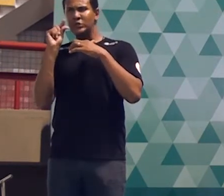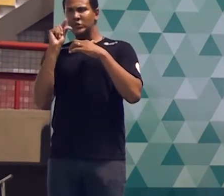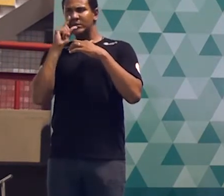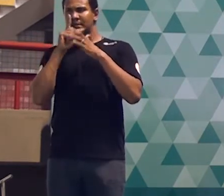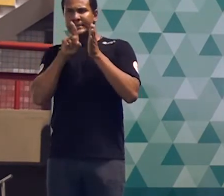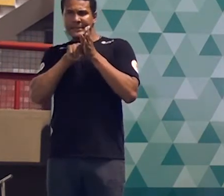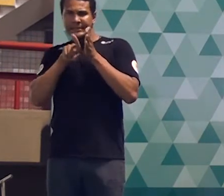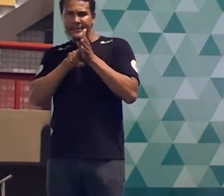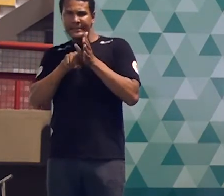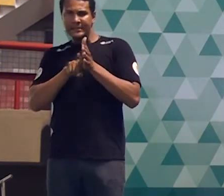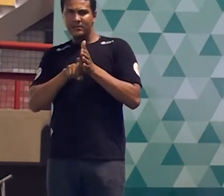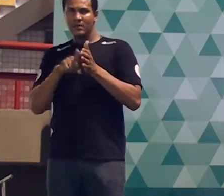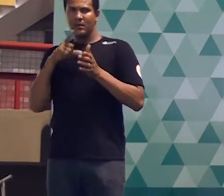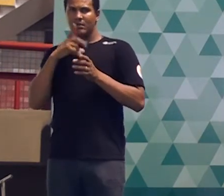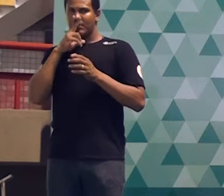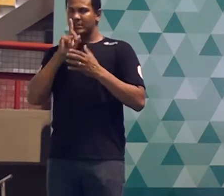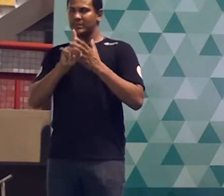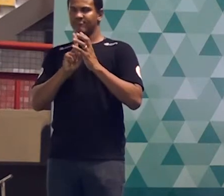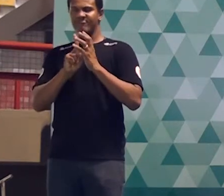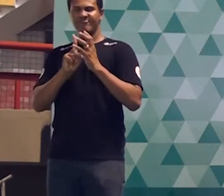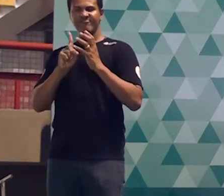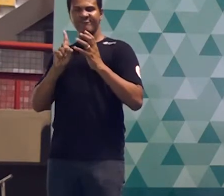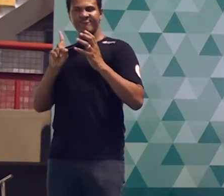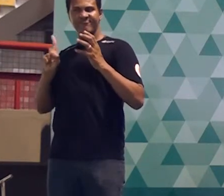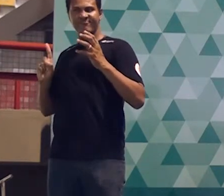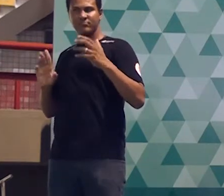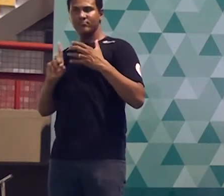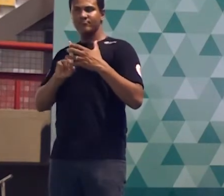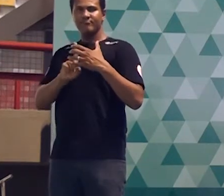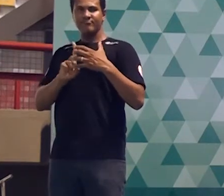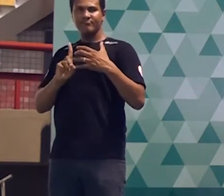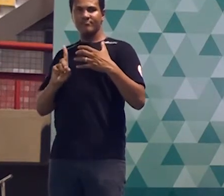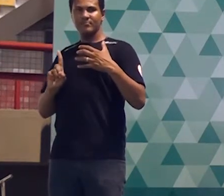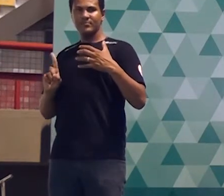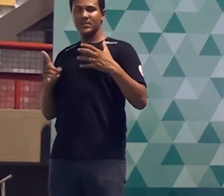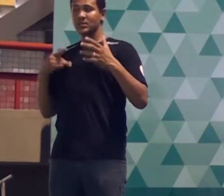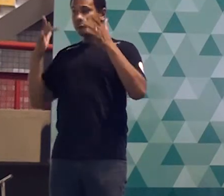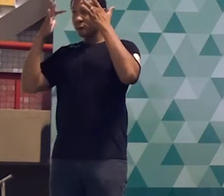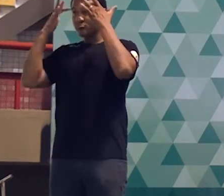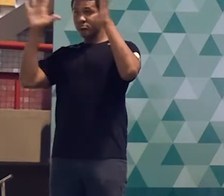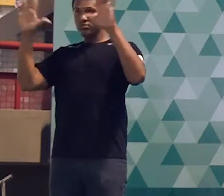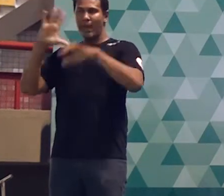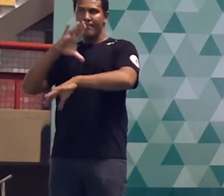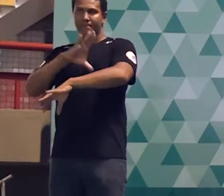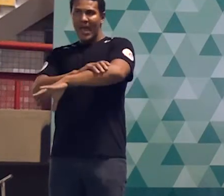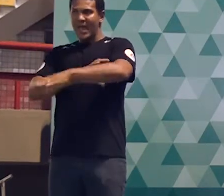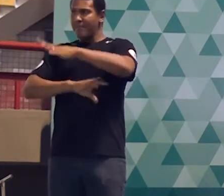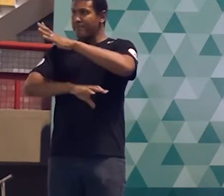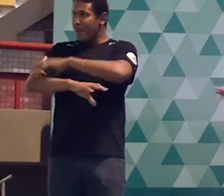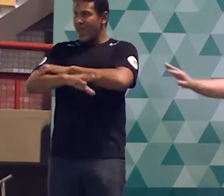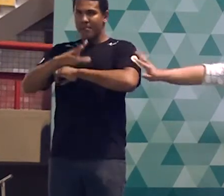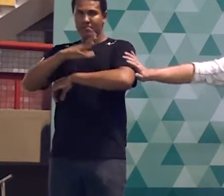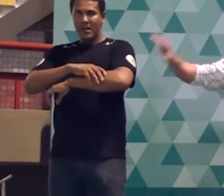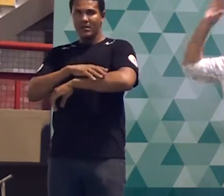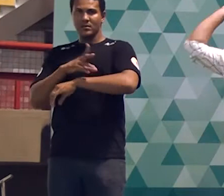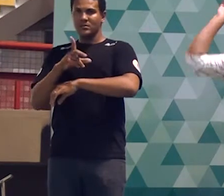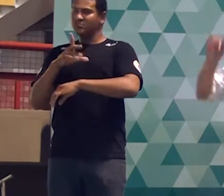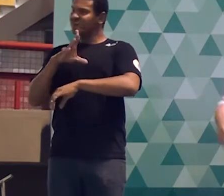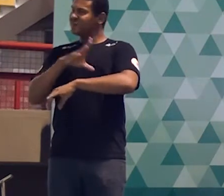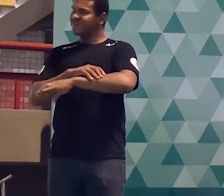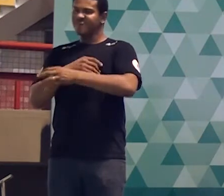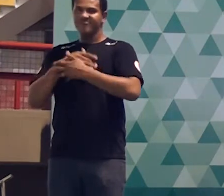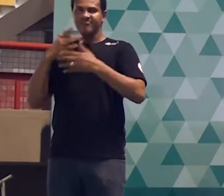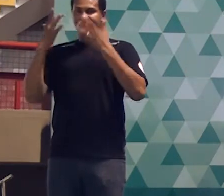muito grande de isolamento, elas detestam quem pegue nela. Se você conversar com a pessoa e fizer